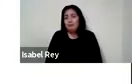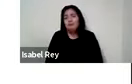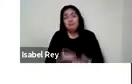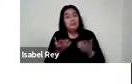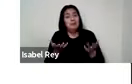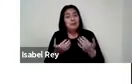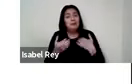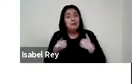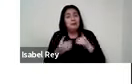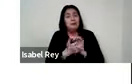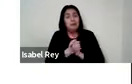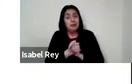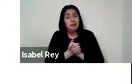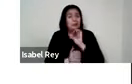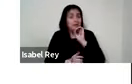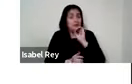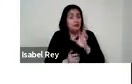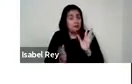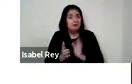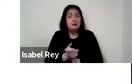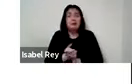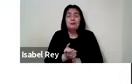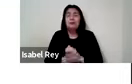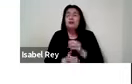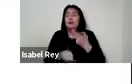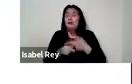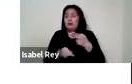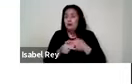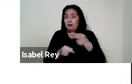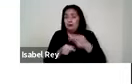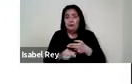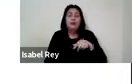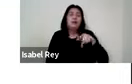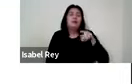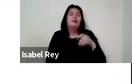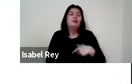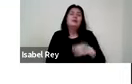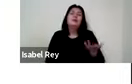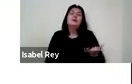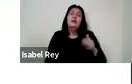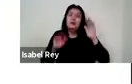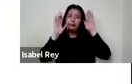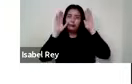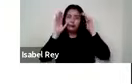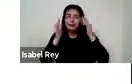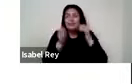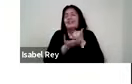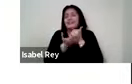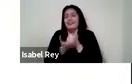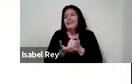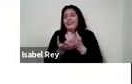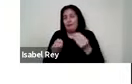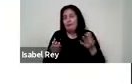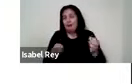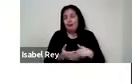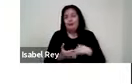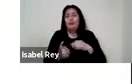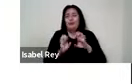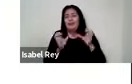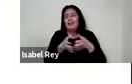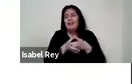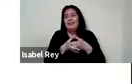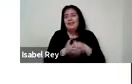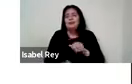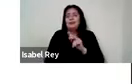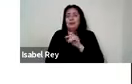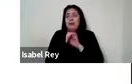tiene un amiguito, le comento, tiene un amiguito que se llama Quark, que es una mulita que nos ayuda bastante, y somos un equipo.